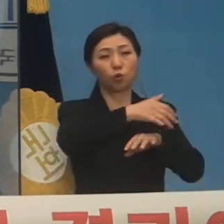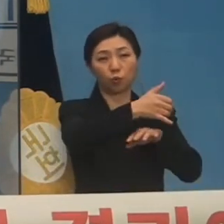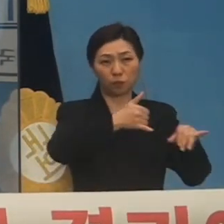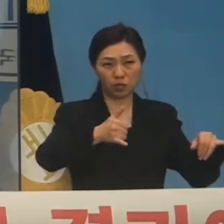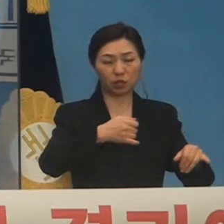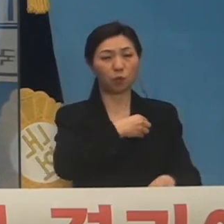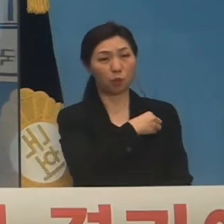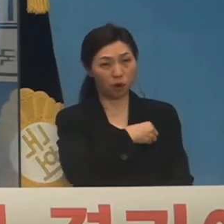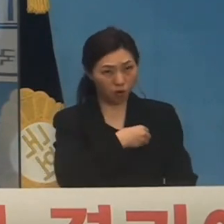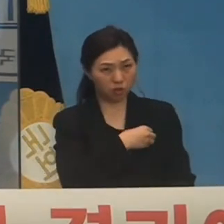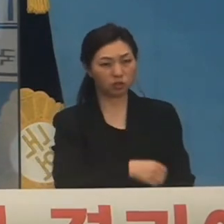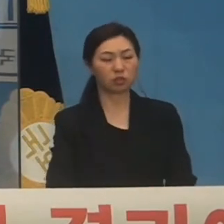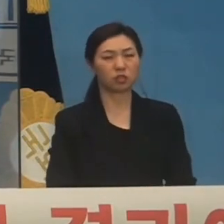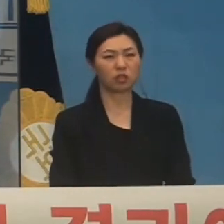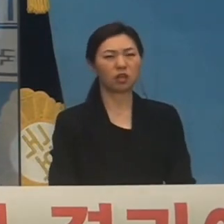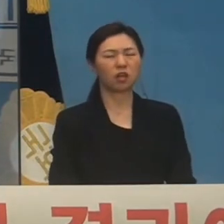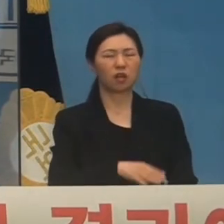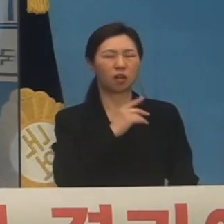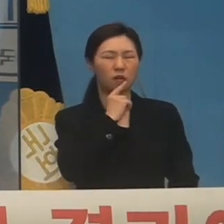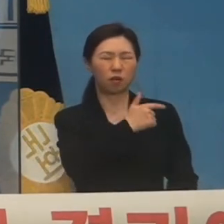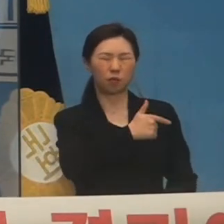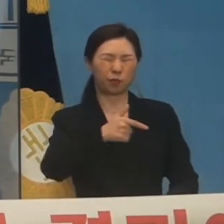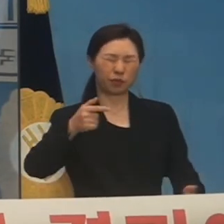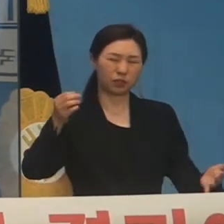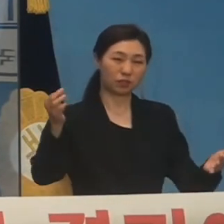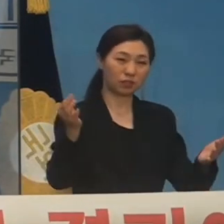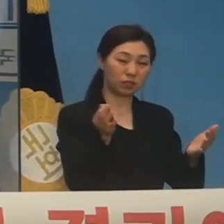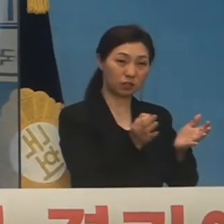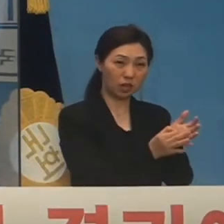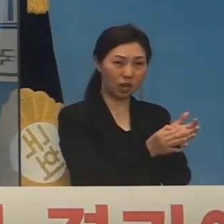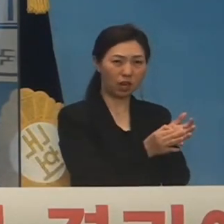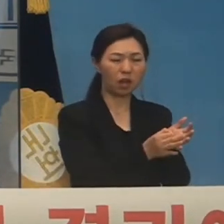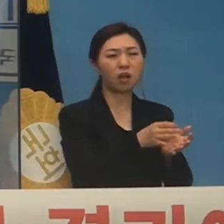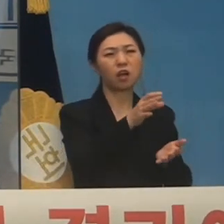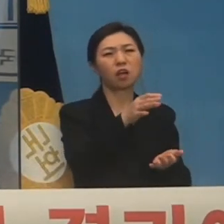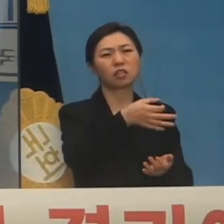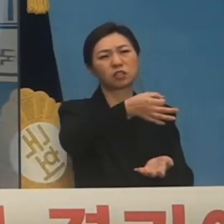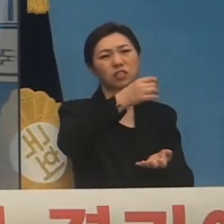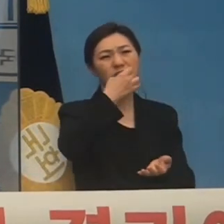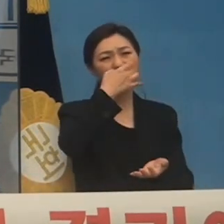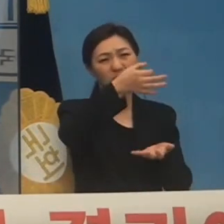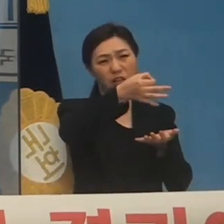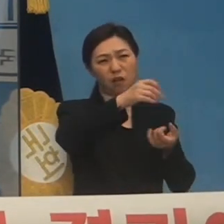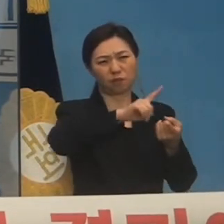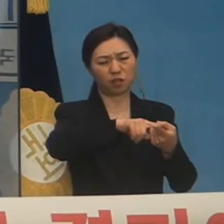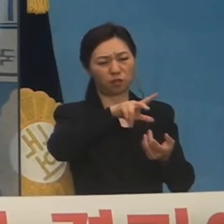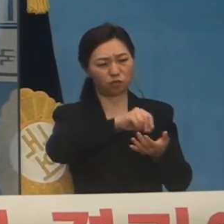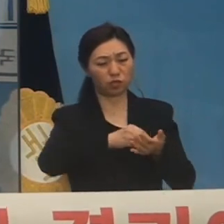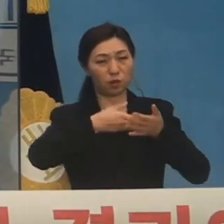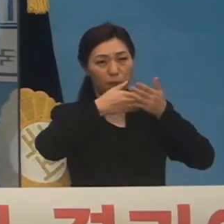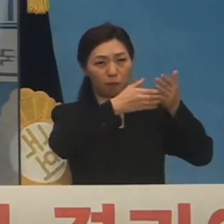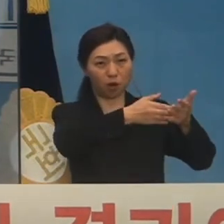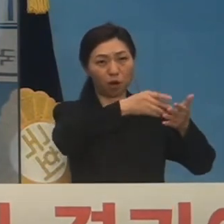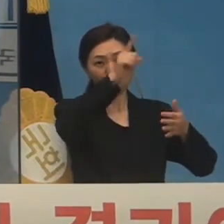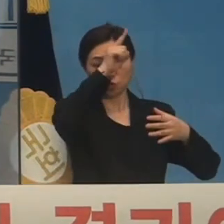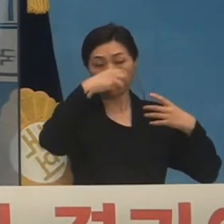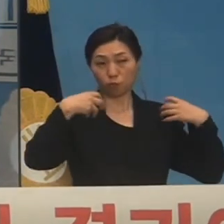낮은 평균 낙찰 가격에 대한 문제를 제기하며 정부의 입찰 예정 가격을